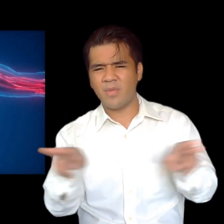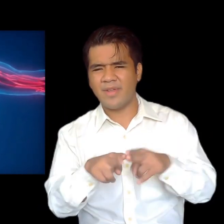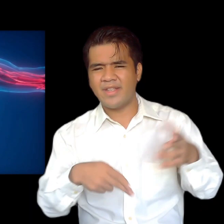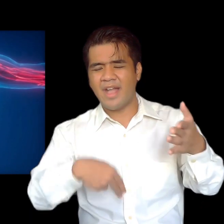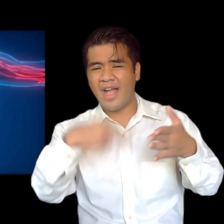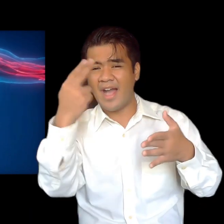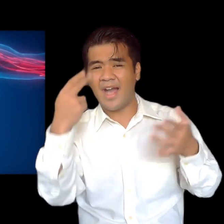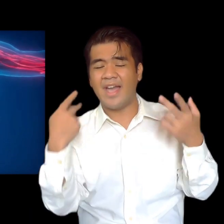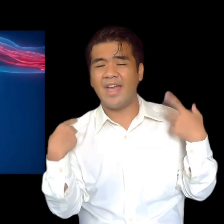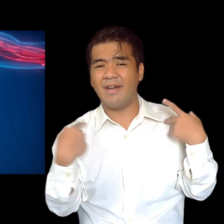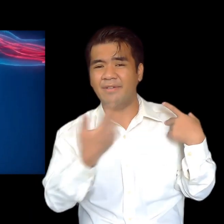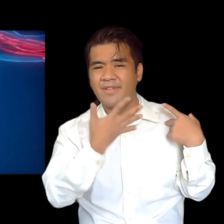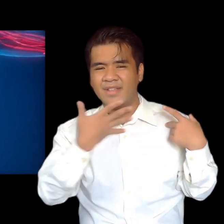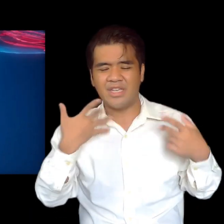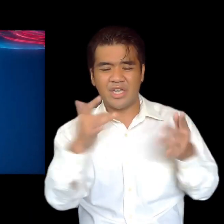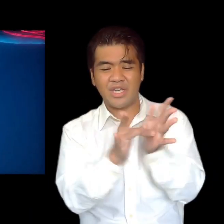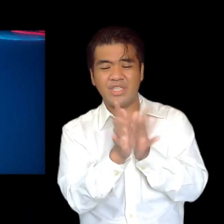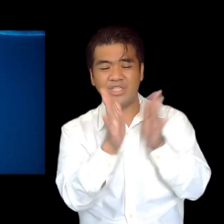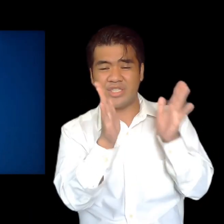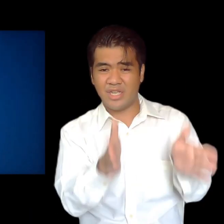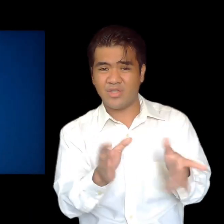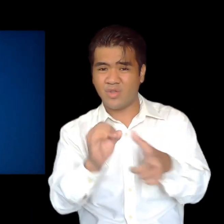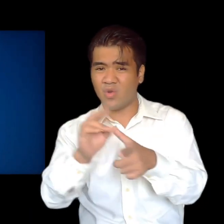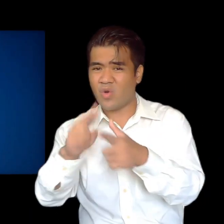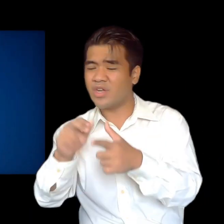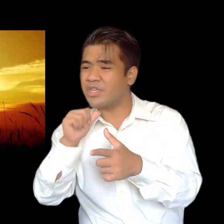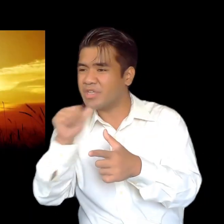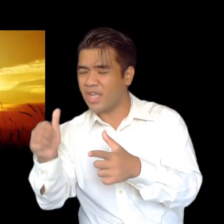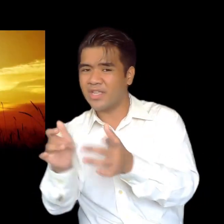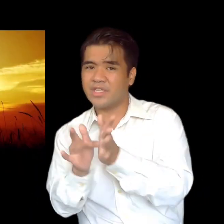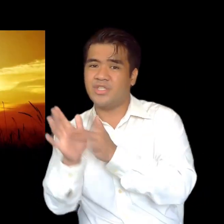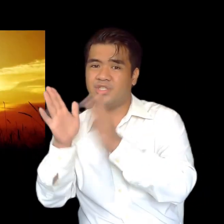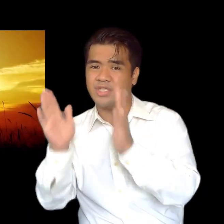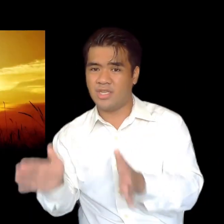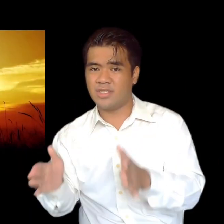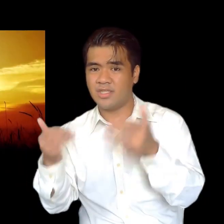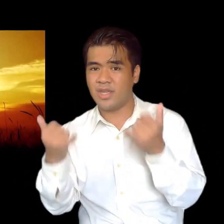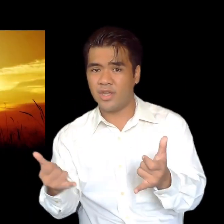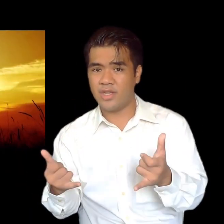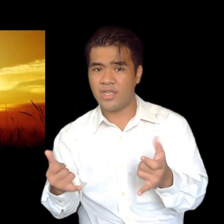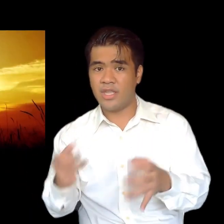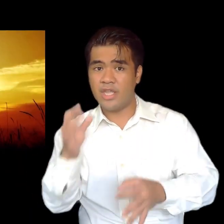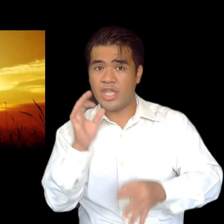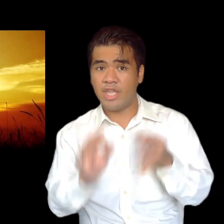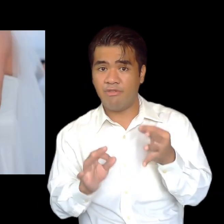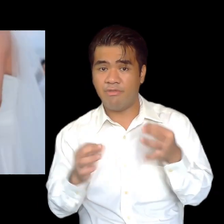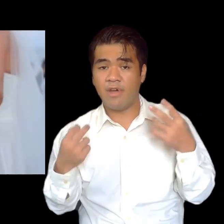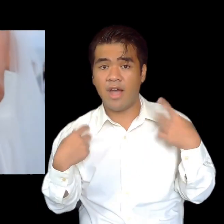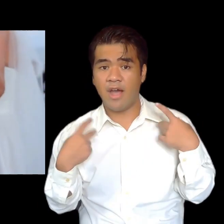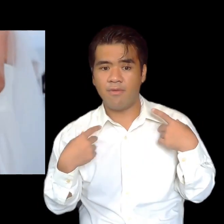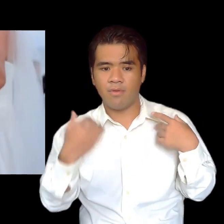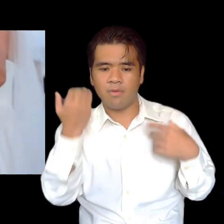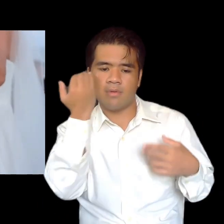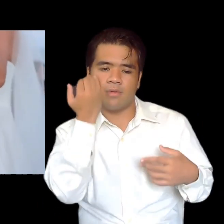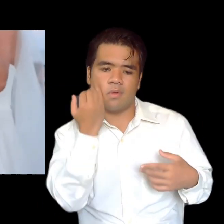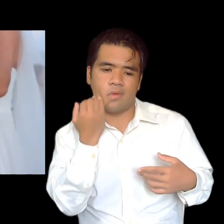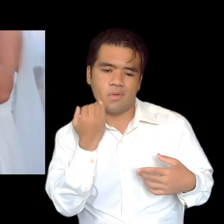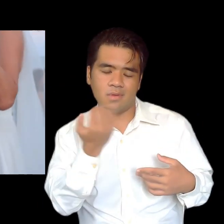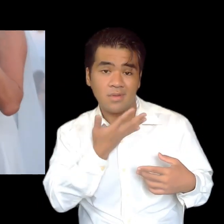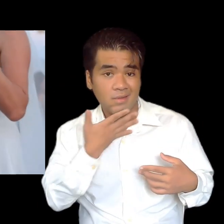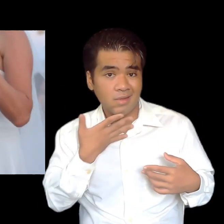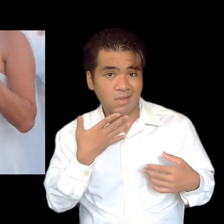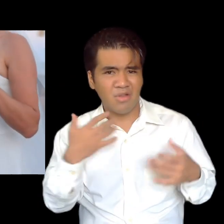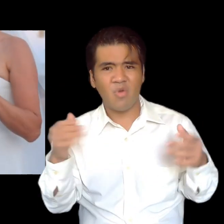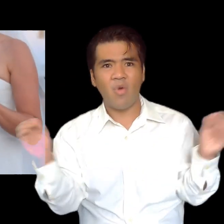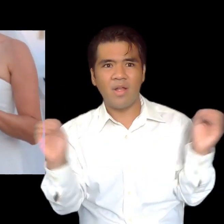makeup ang pagtaas ng libido, Christian ka man o hindi. Dahil kung hindi tumataas ang ating libido, ay hindi rin tayo magkakaroon